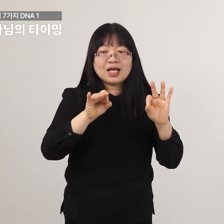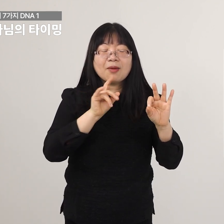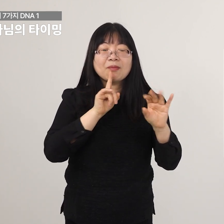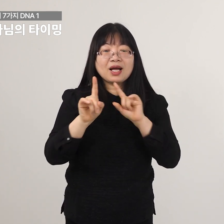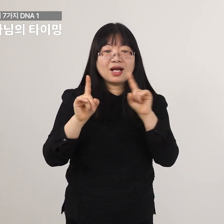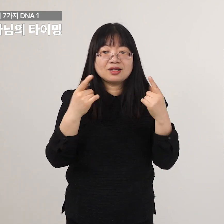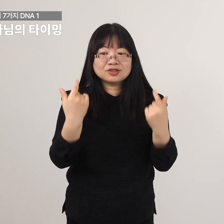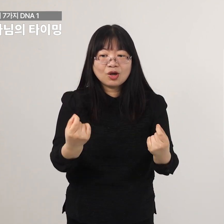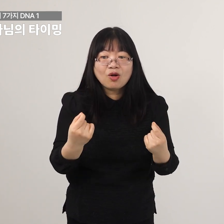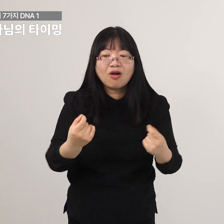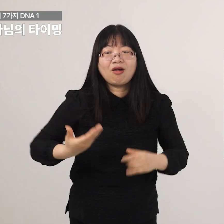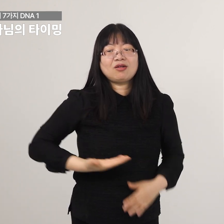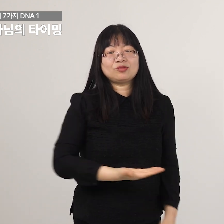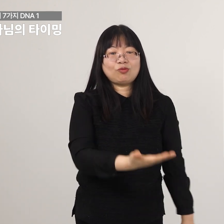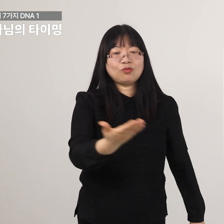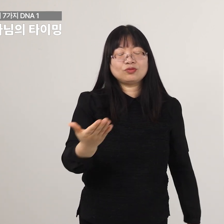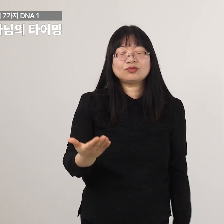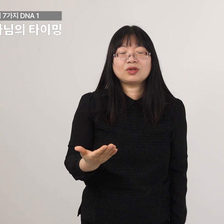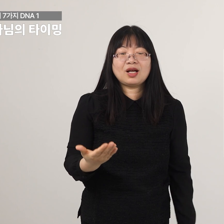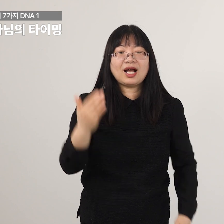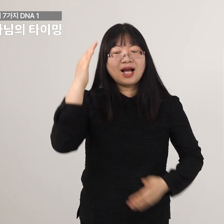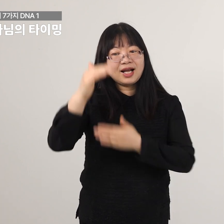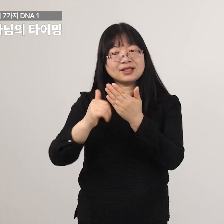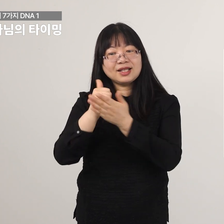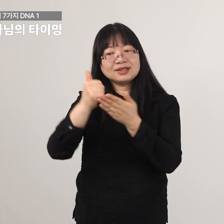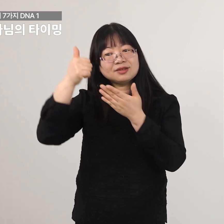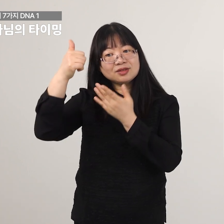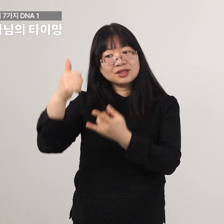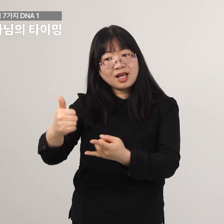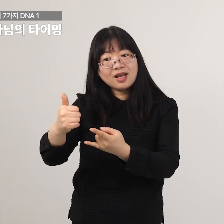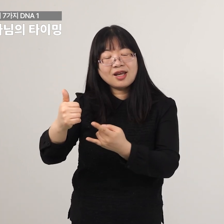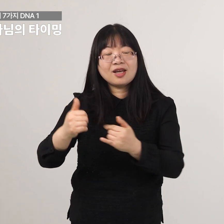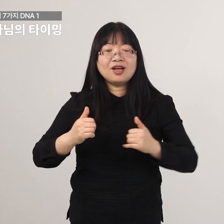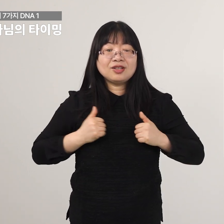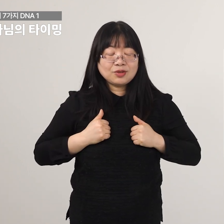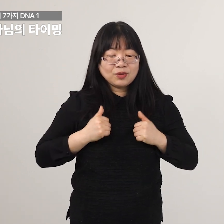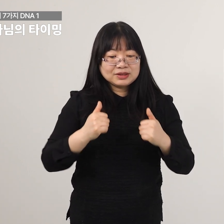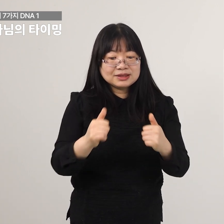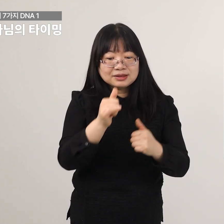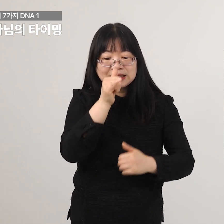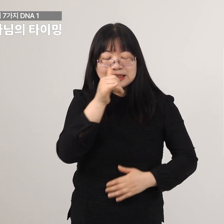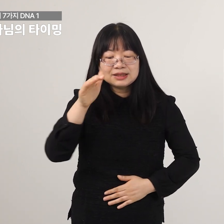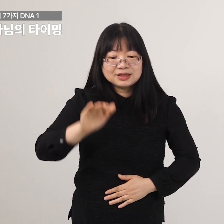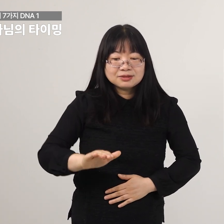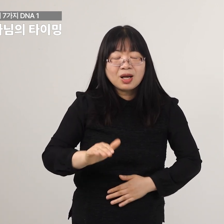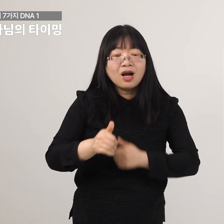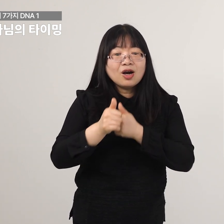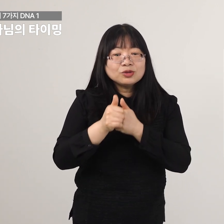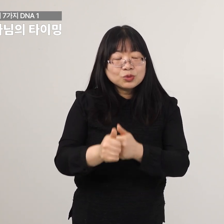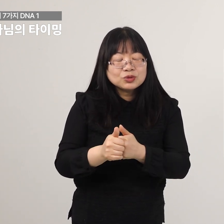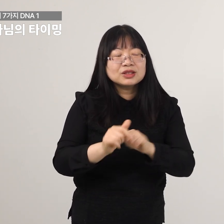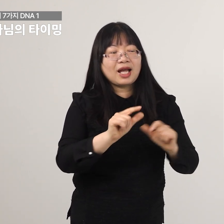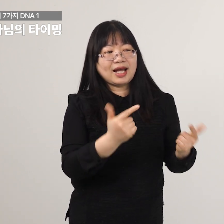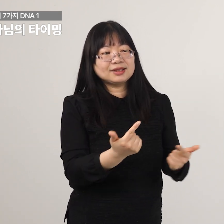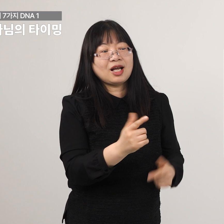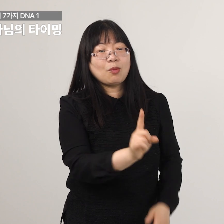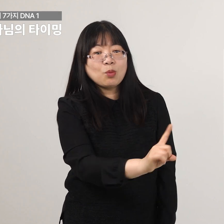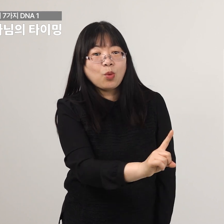말씀처럼 너희가 하나님께 열심은 있으나 뭘 쫓은 게 아니라